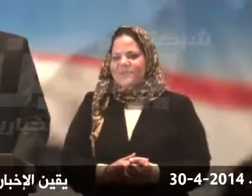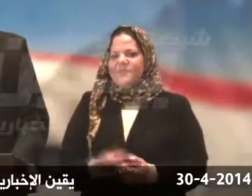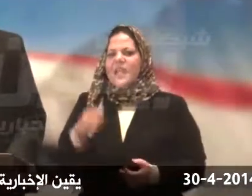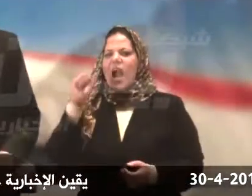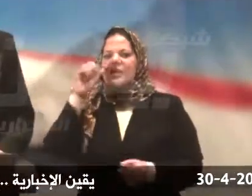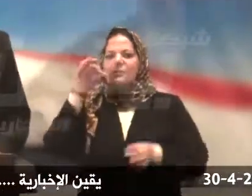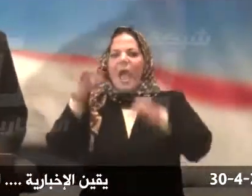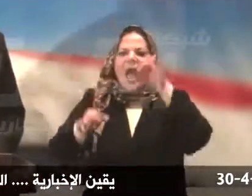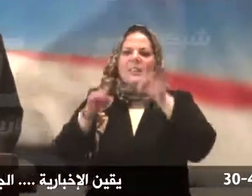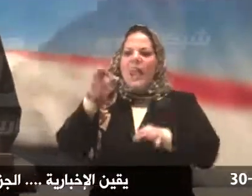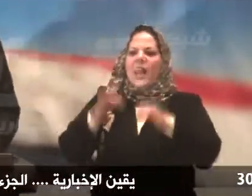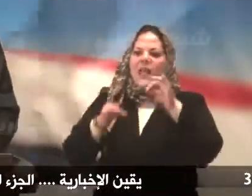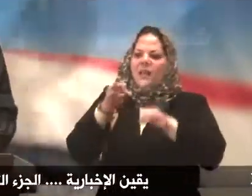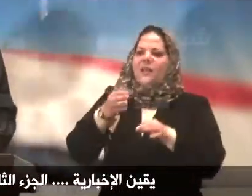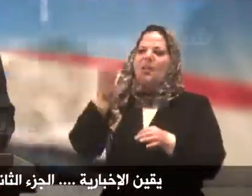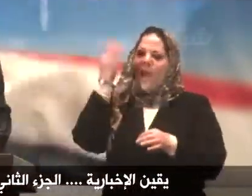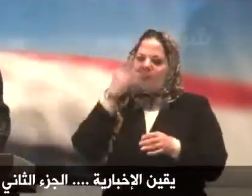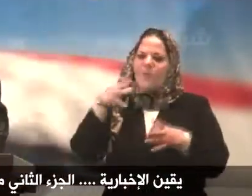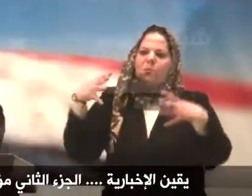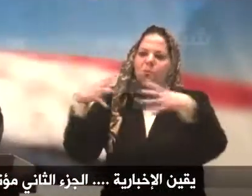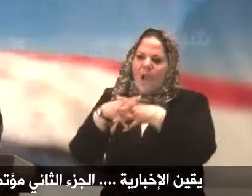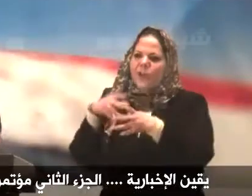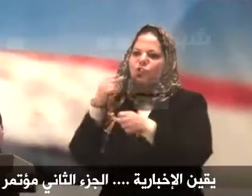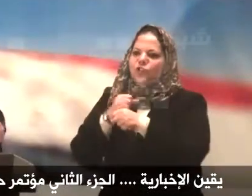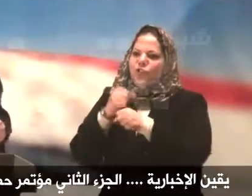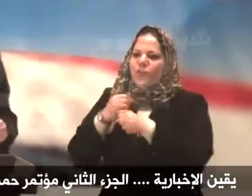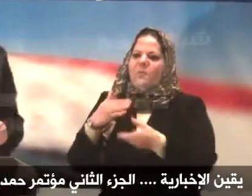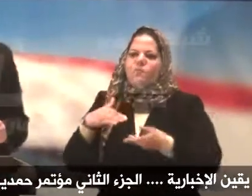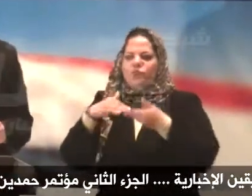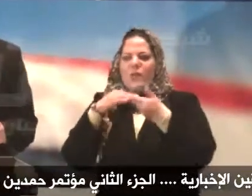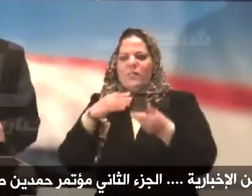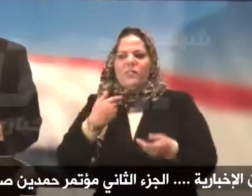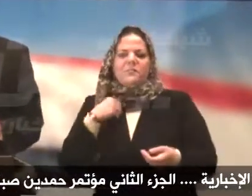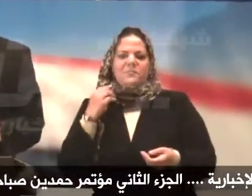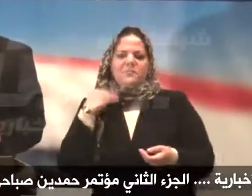وحزب العدل الذي نشرف ونفخر